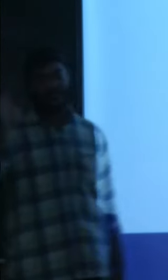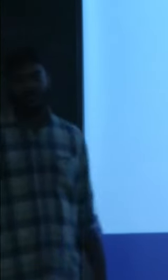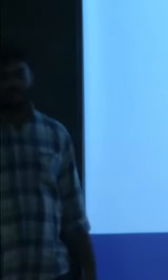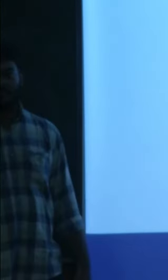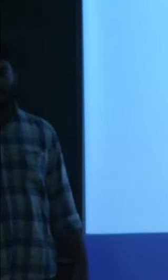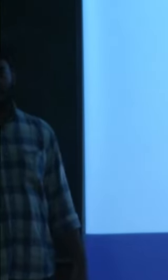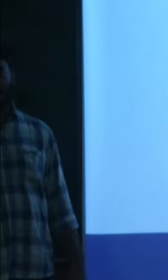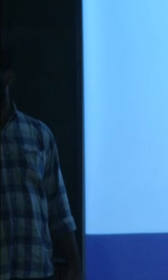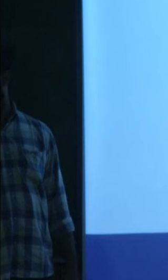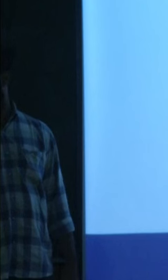कैन यू प्लीज मेक योर हैंड्स फ्री?